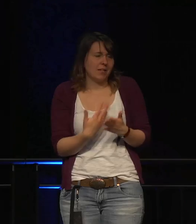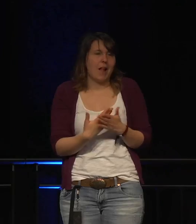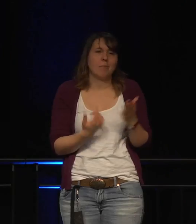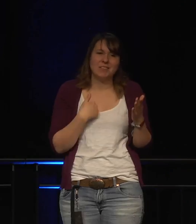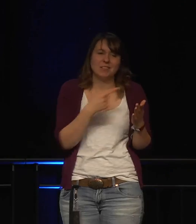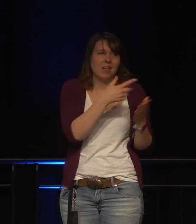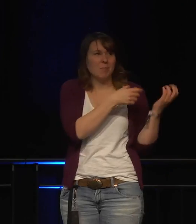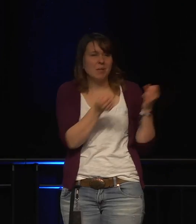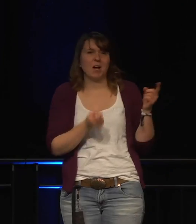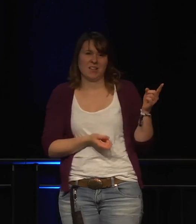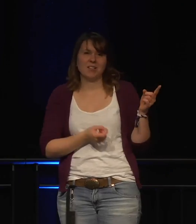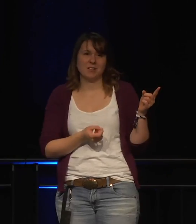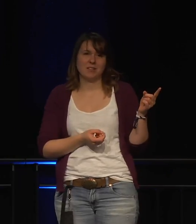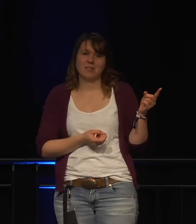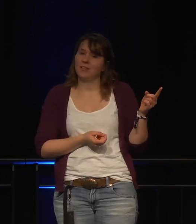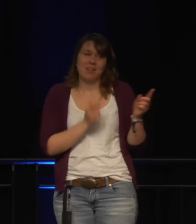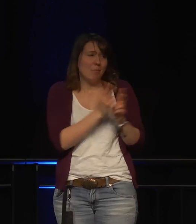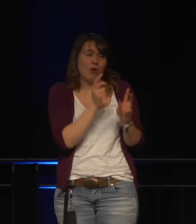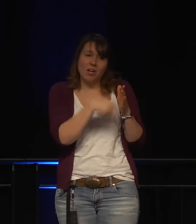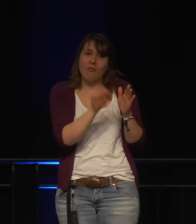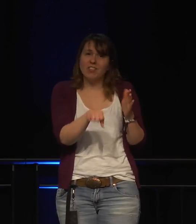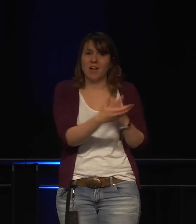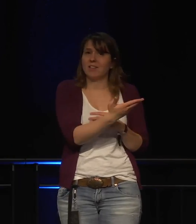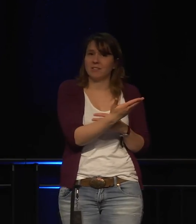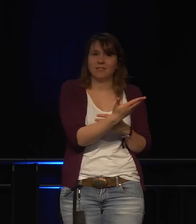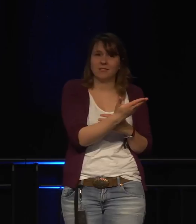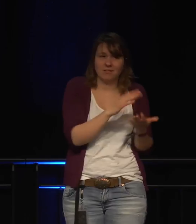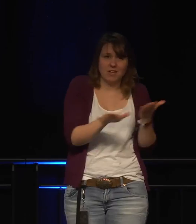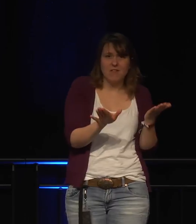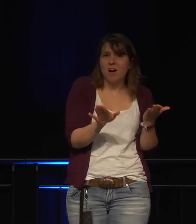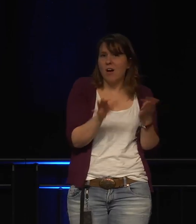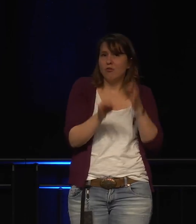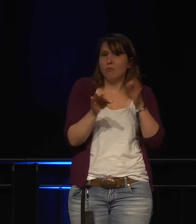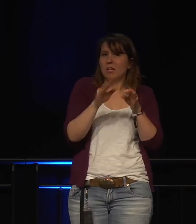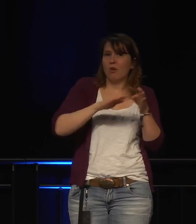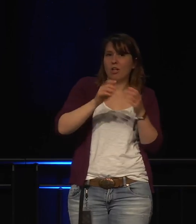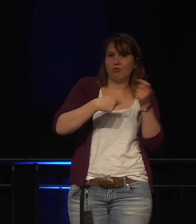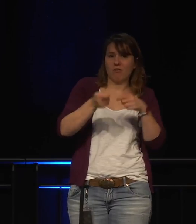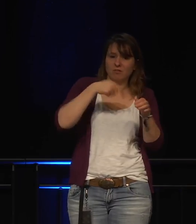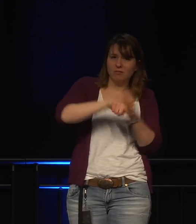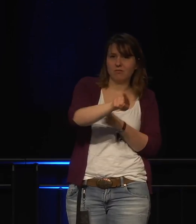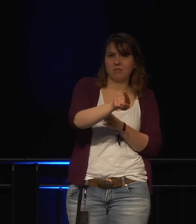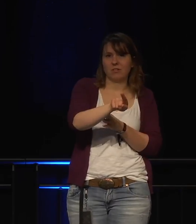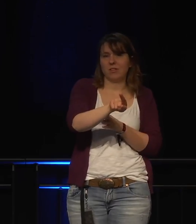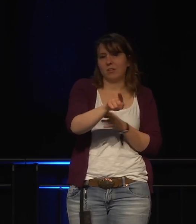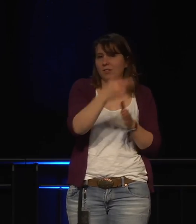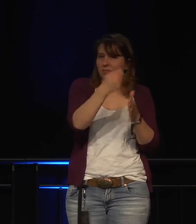existían. Y eso es la razón por la que traje este unicornio, y todavía es